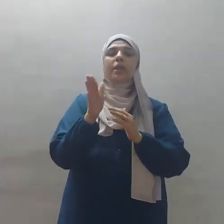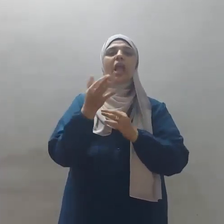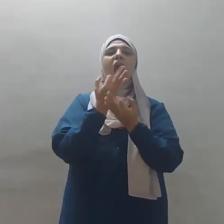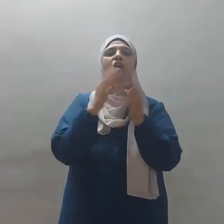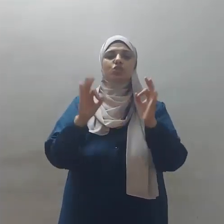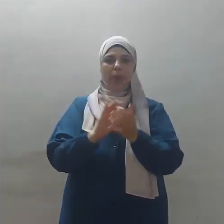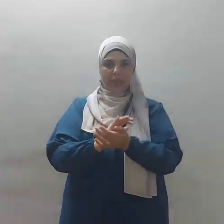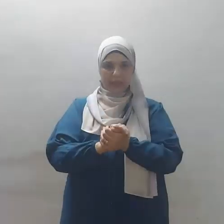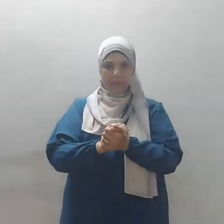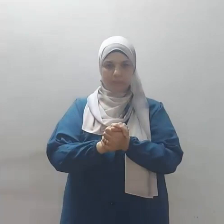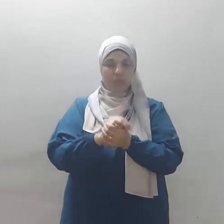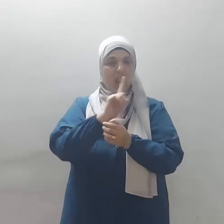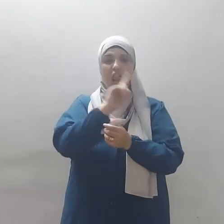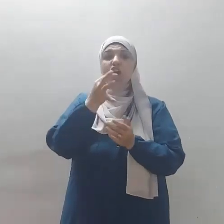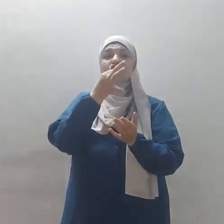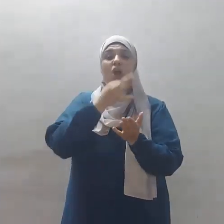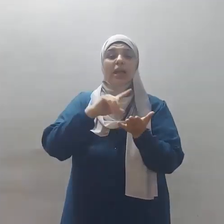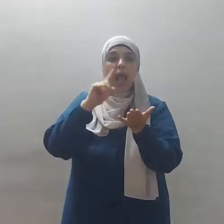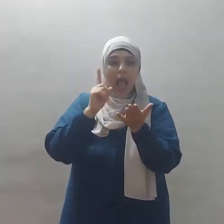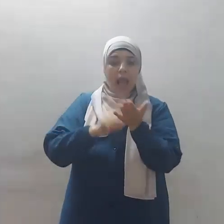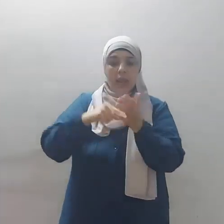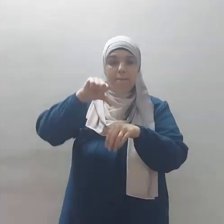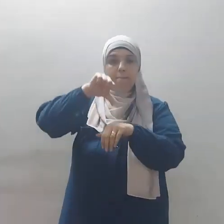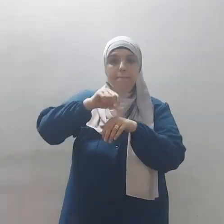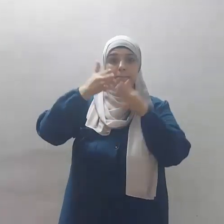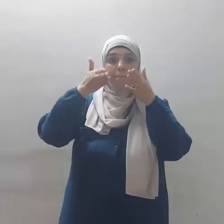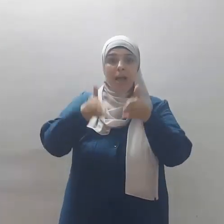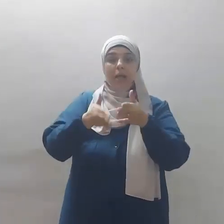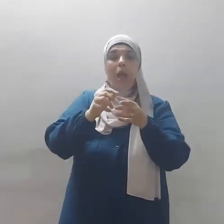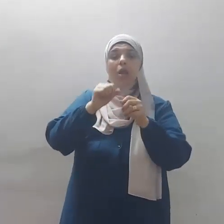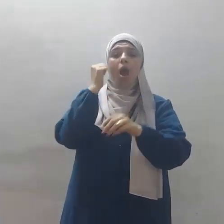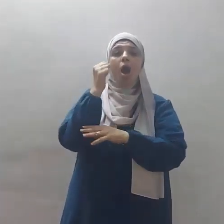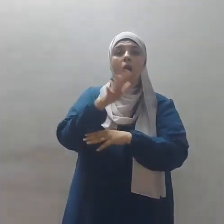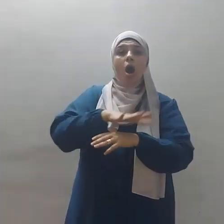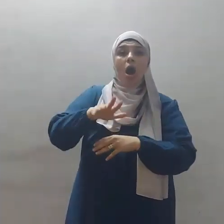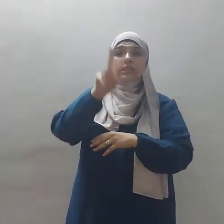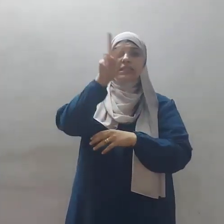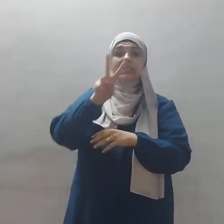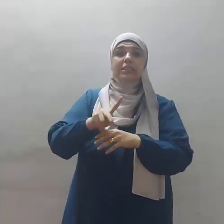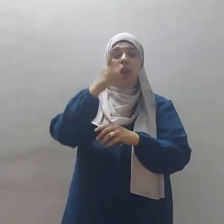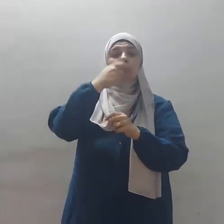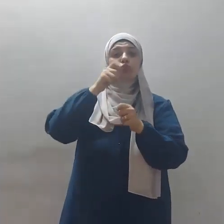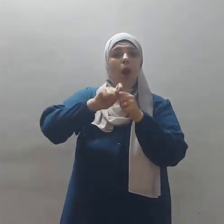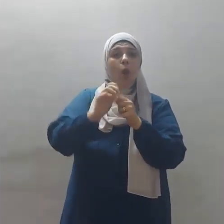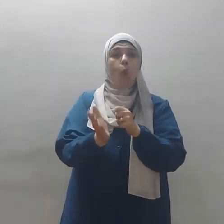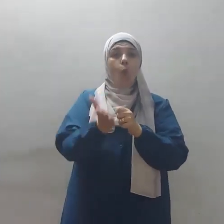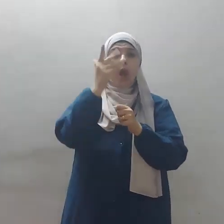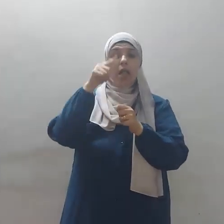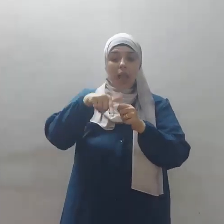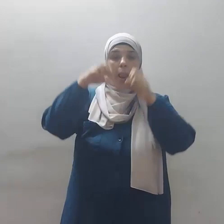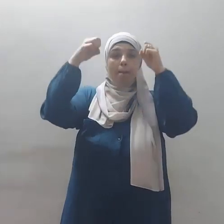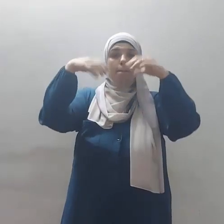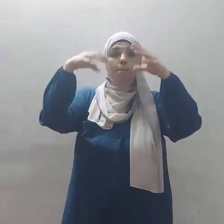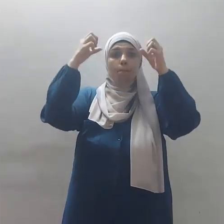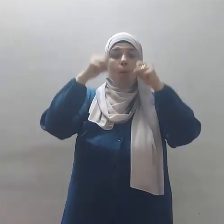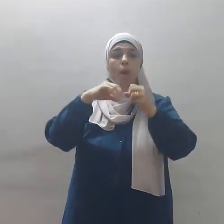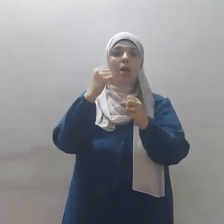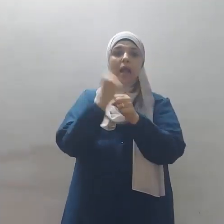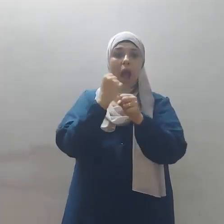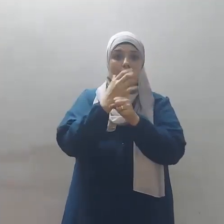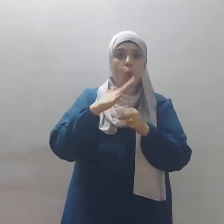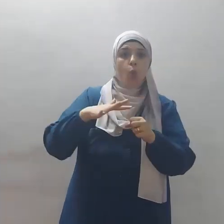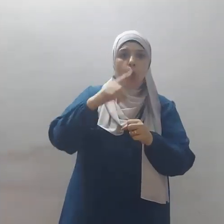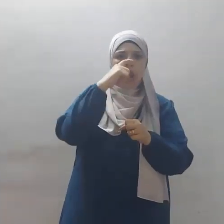اجمعين لا شك ان هذه المكانه التي خص بها الله عز وجل سيناء المباركه تستحق منا